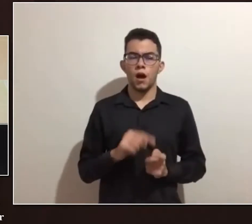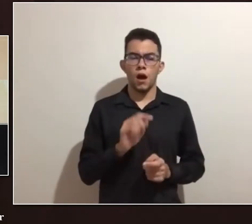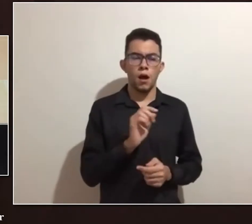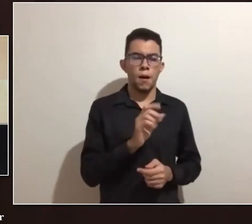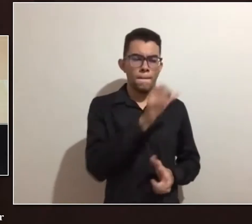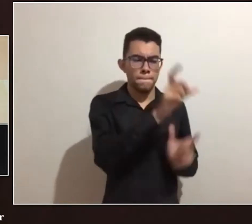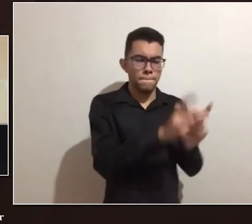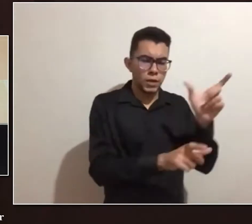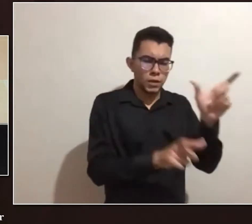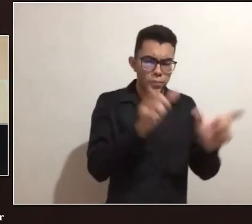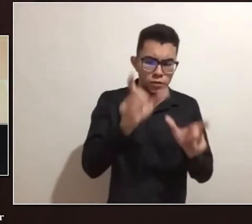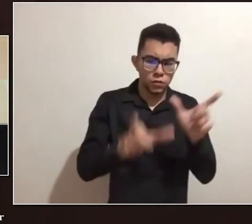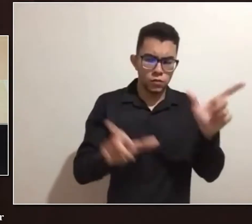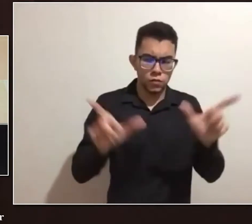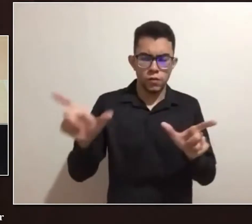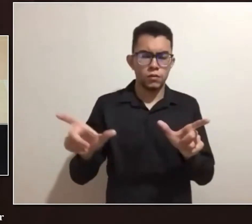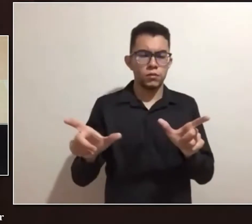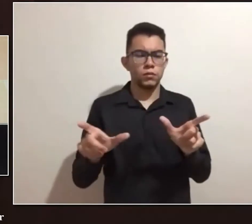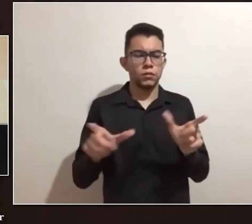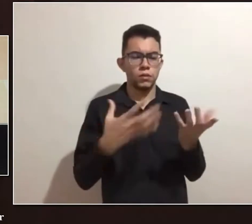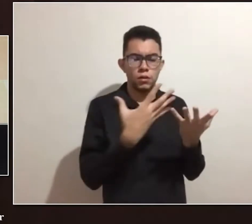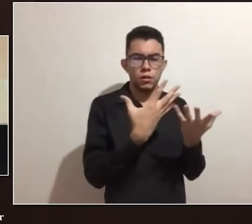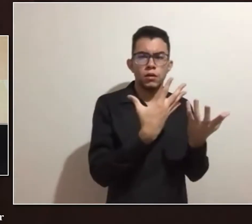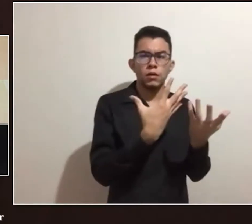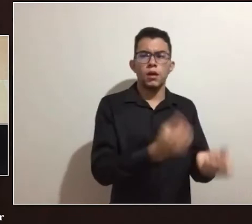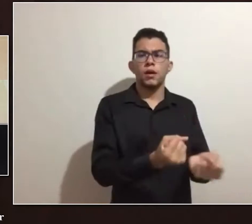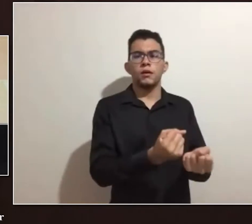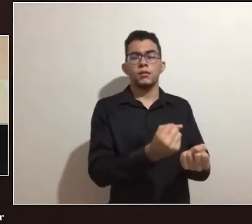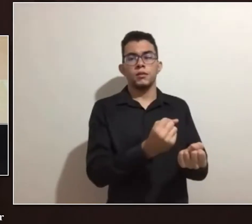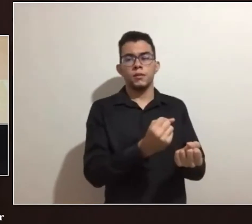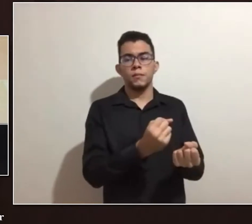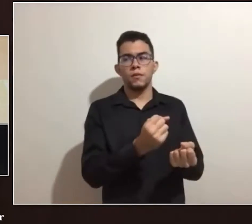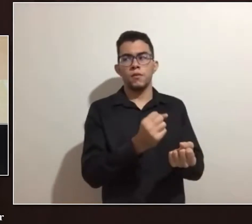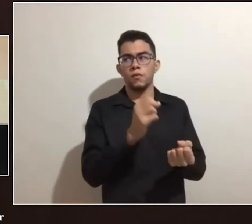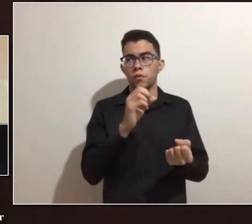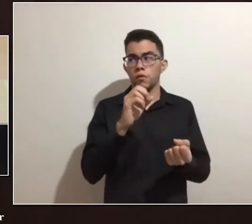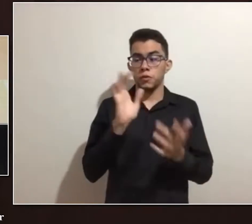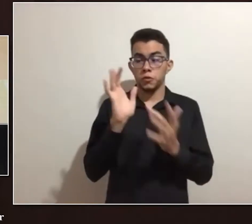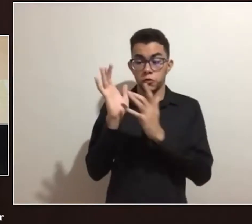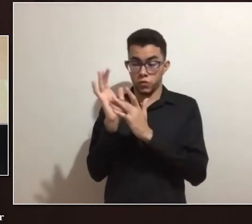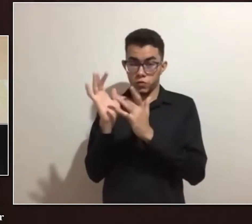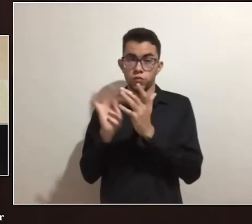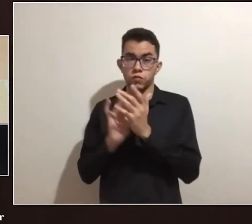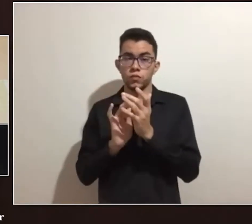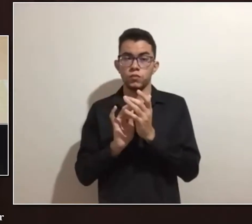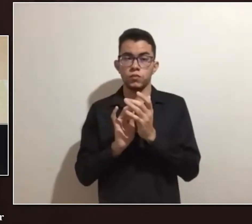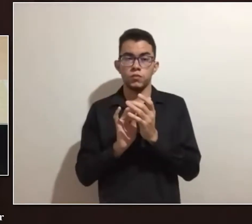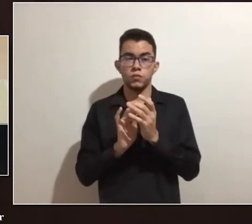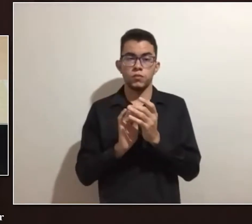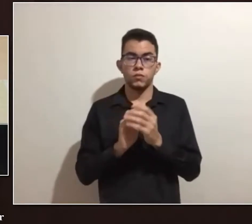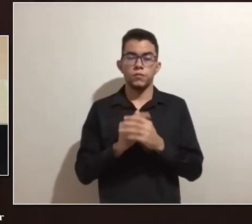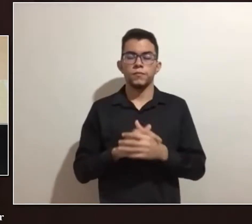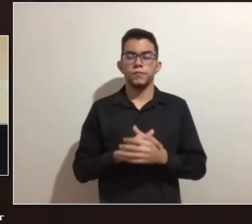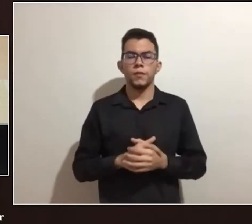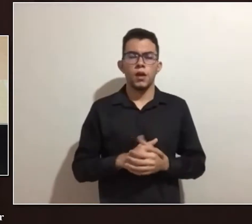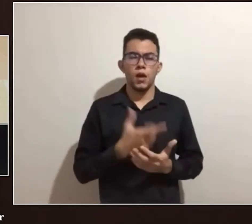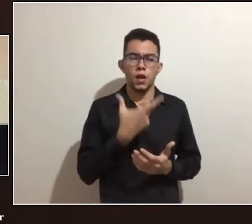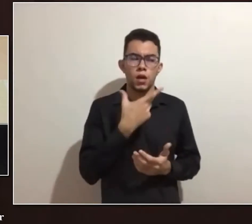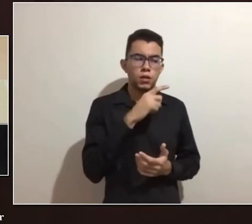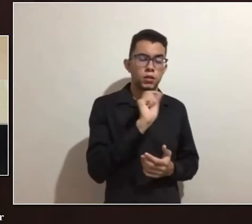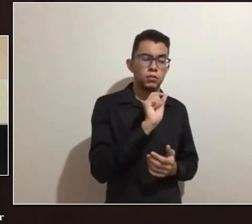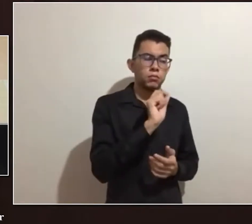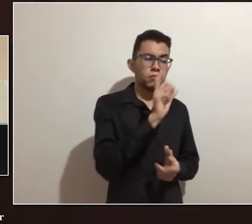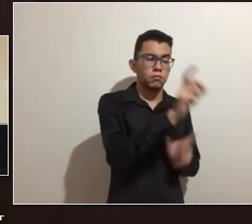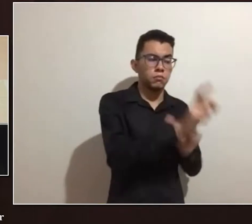receberam, essa vida fluiu, quem recebeu o Filho de